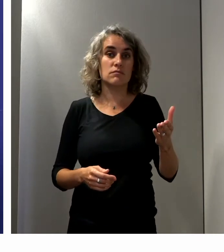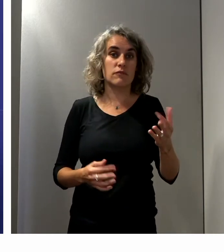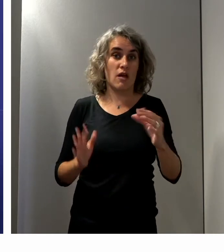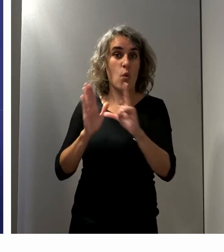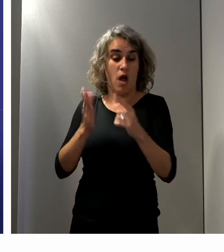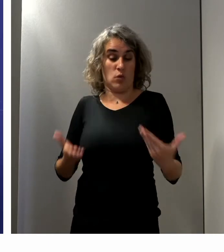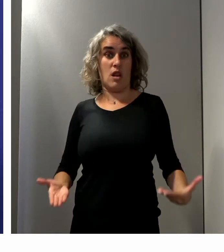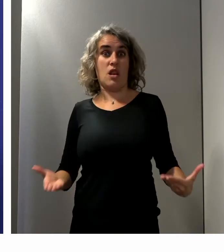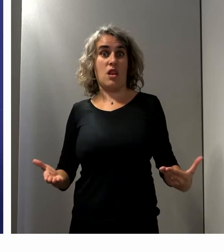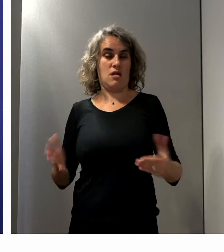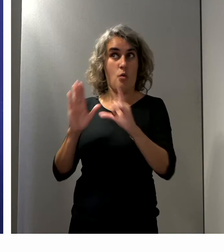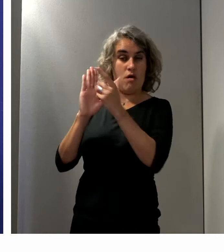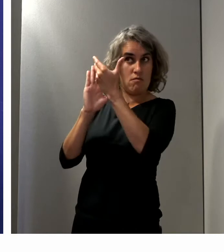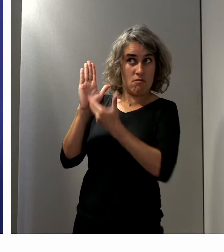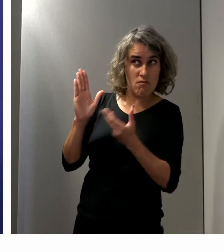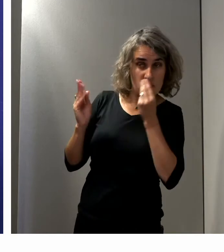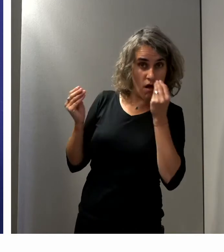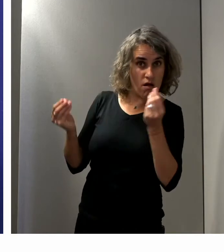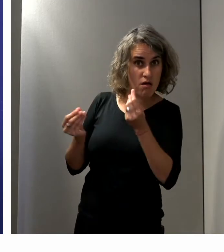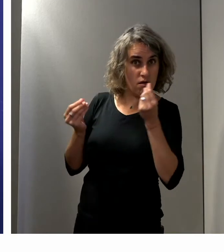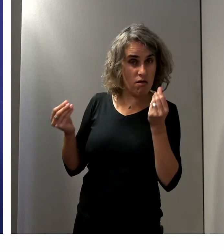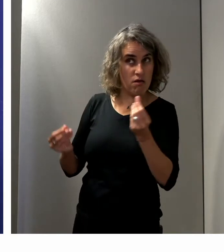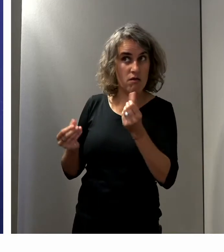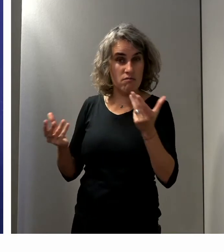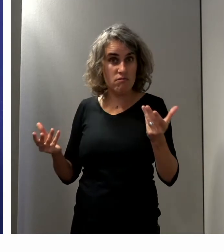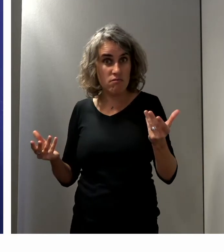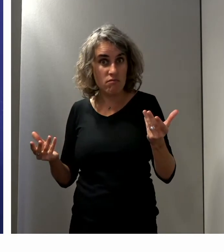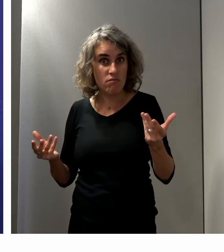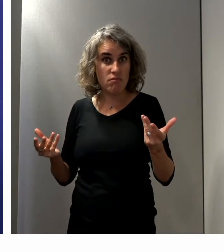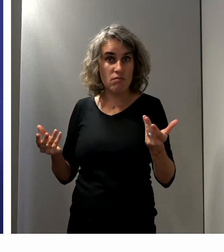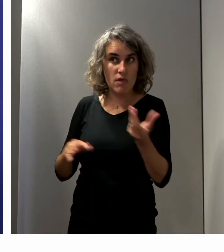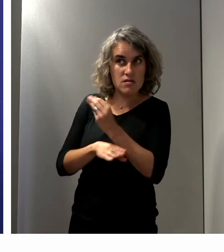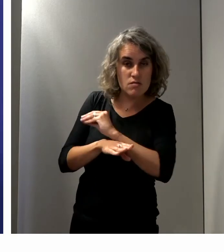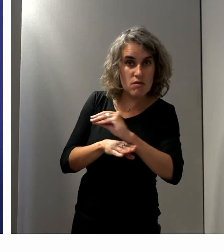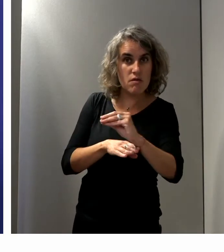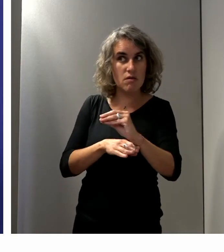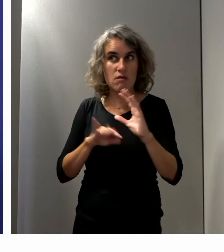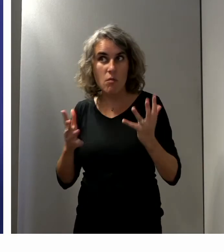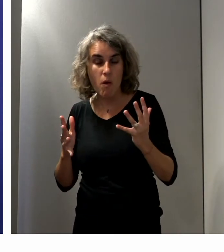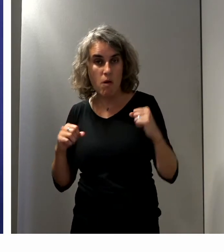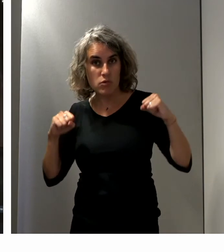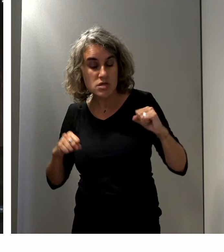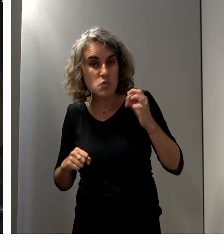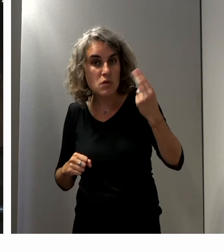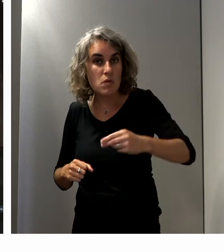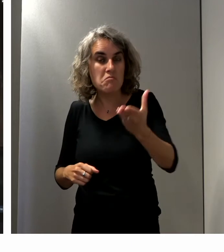notre législation, comment est-ce que cet acte législatif sécurisé peut être possible.